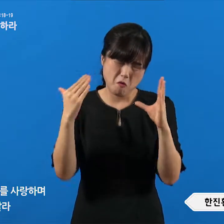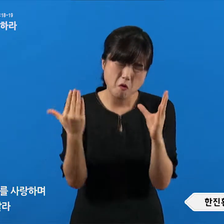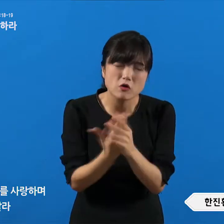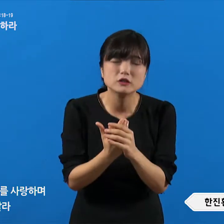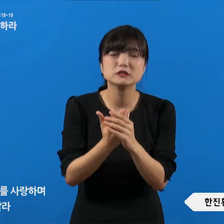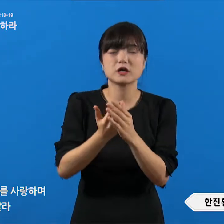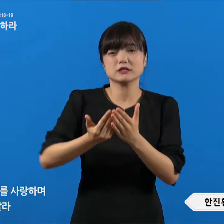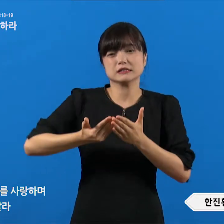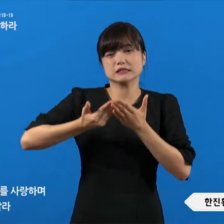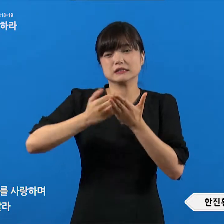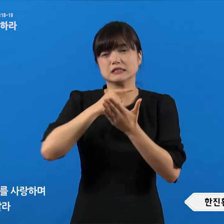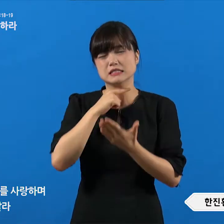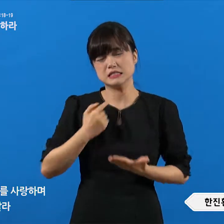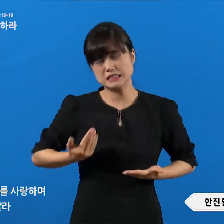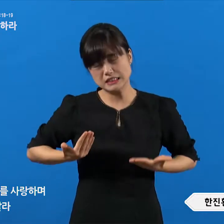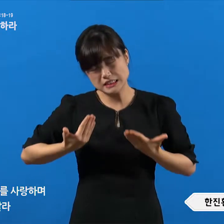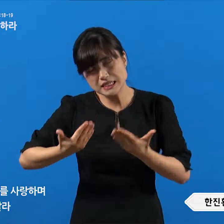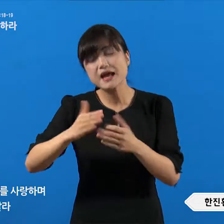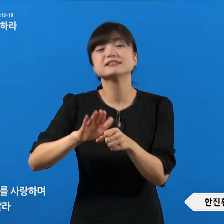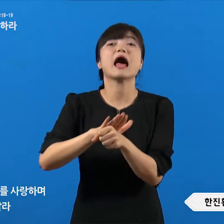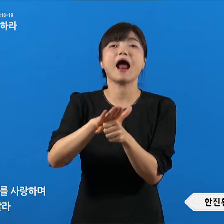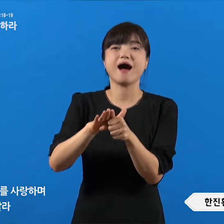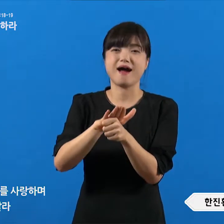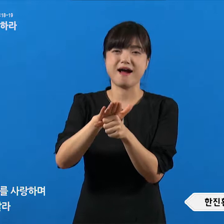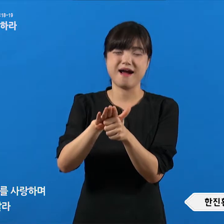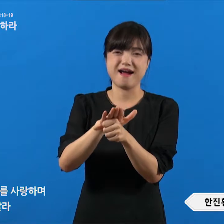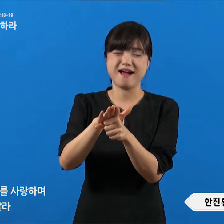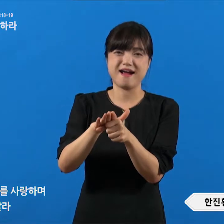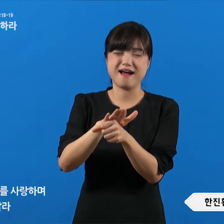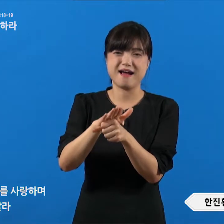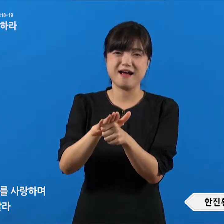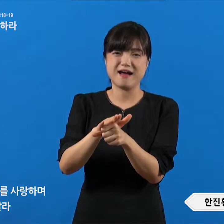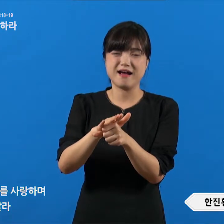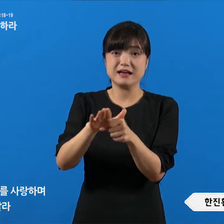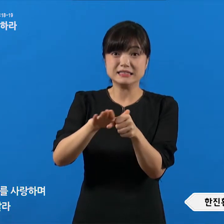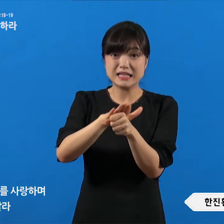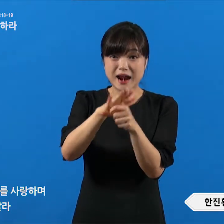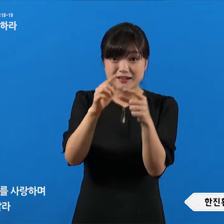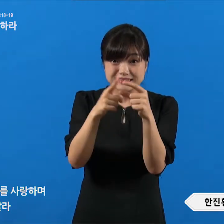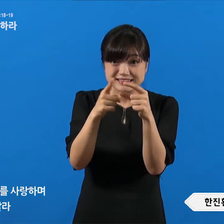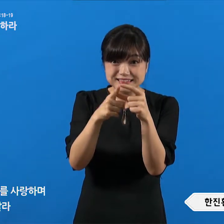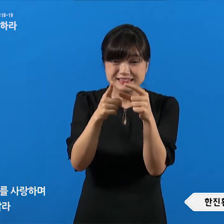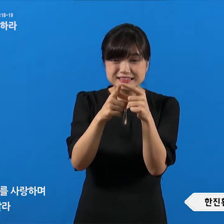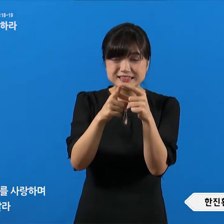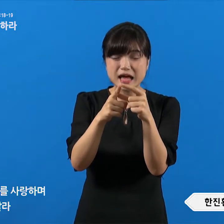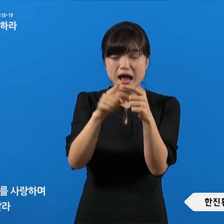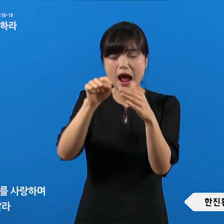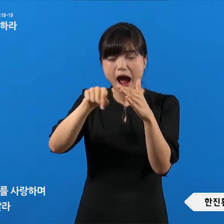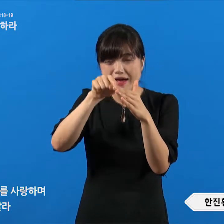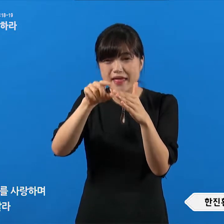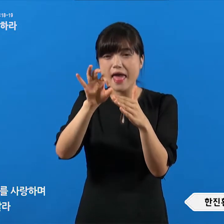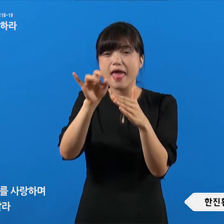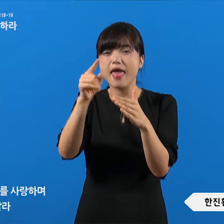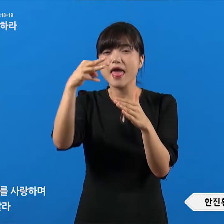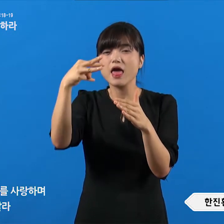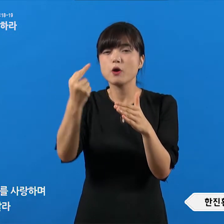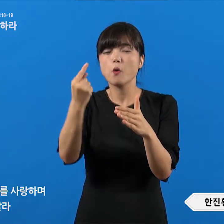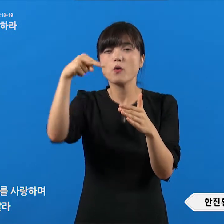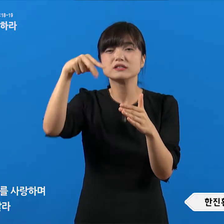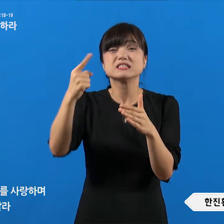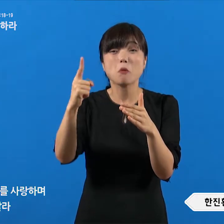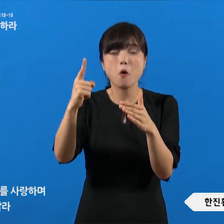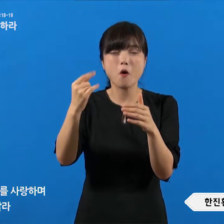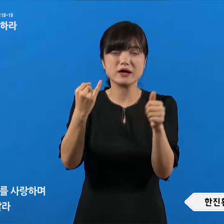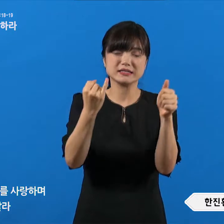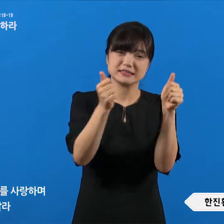내어주는 희생적인 사랑을 의미합니다. 사랑을 뜻하는 단어에 에로스도 있습니다.